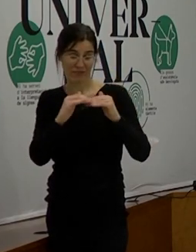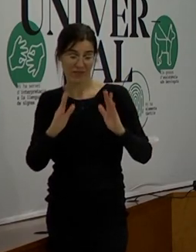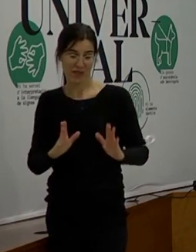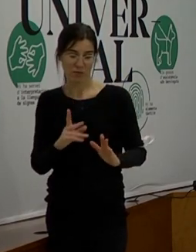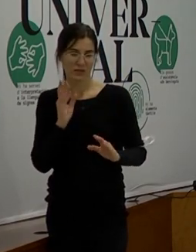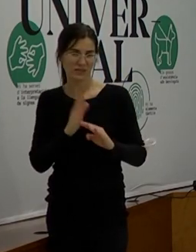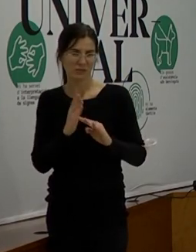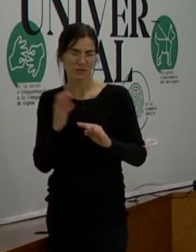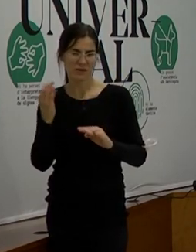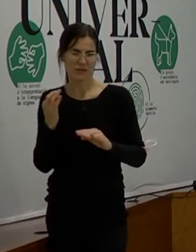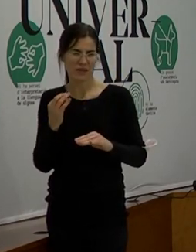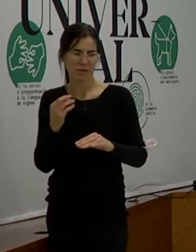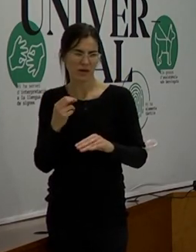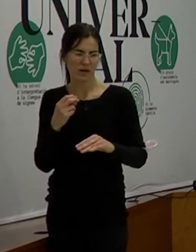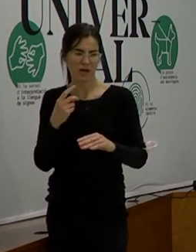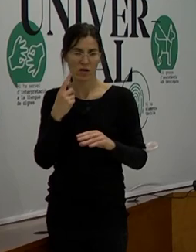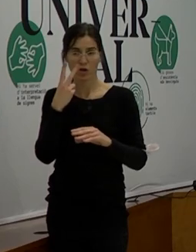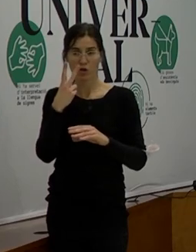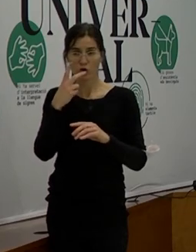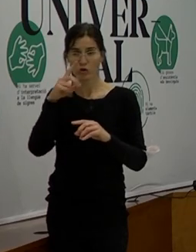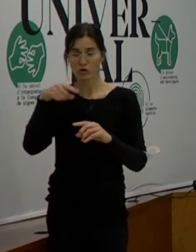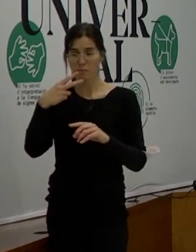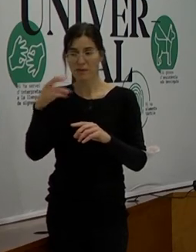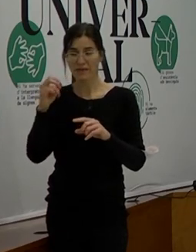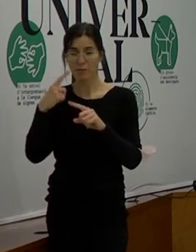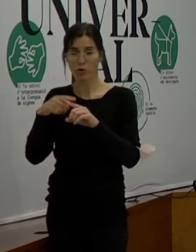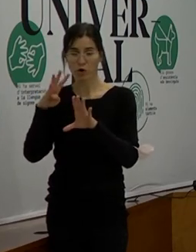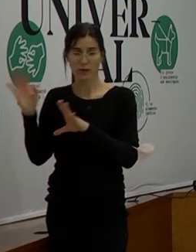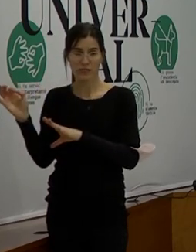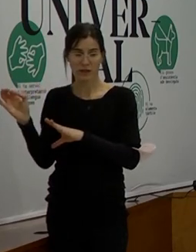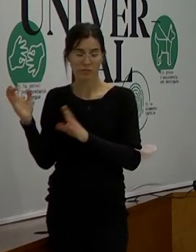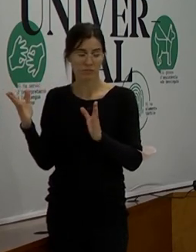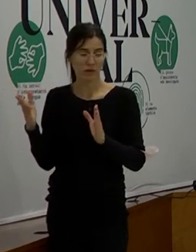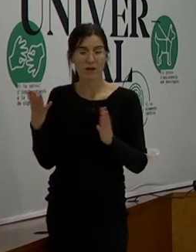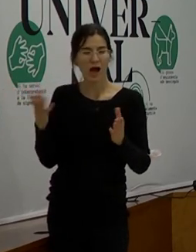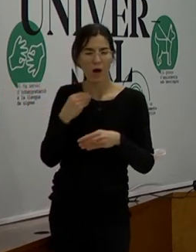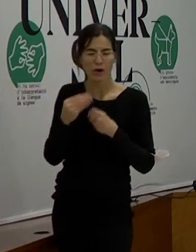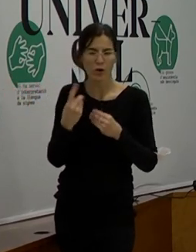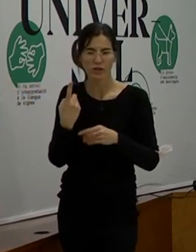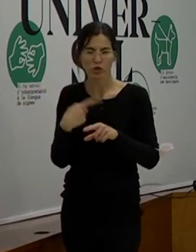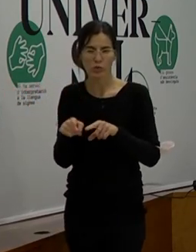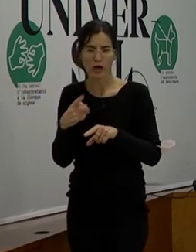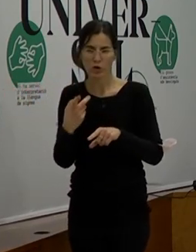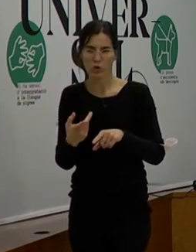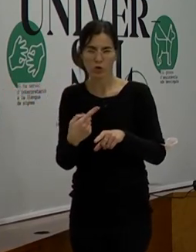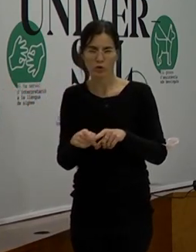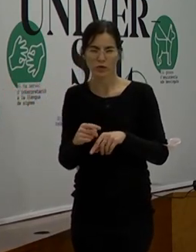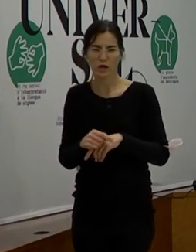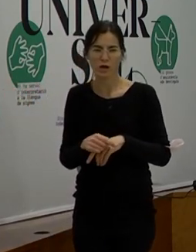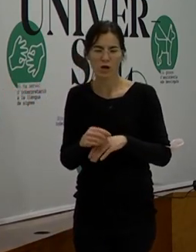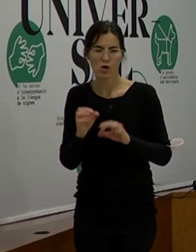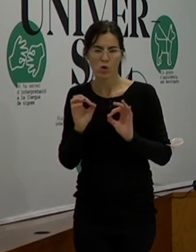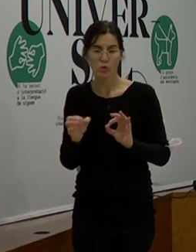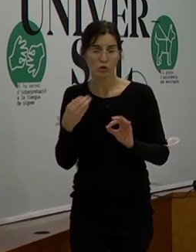I sempre té que haver-hi el 220x90. 220. Ara, m'han fet ara una cosa molt, molt forta, que això és just